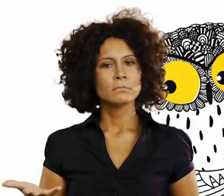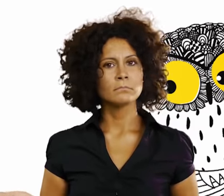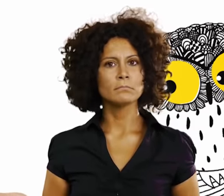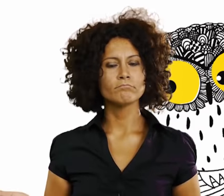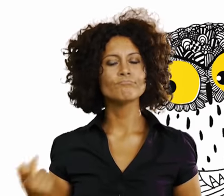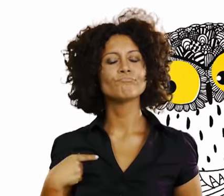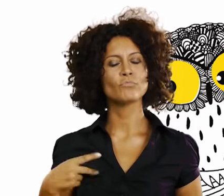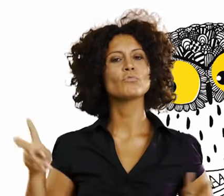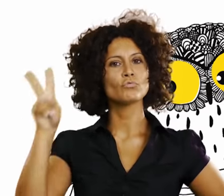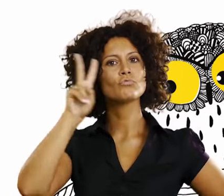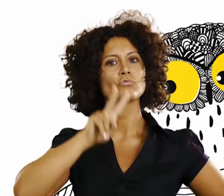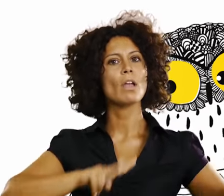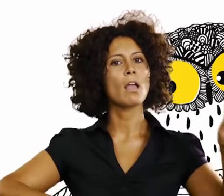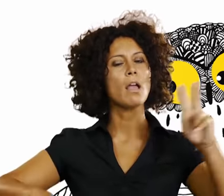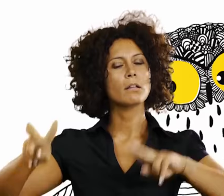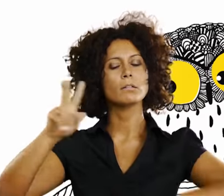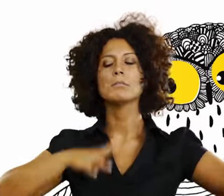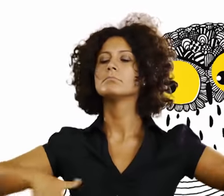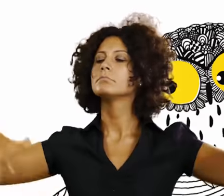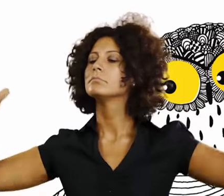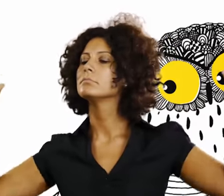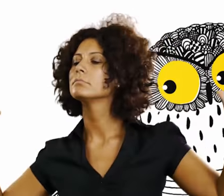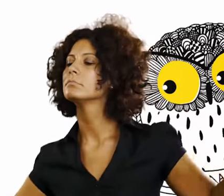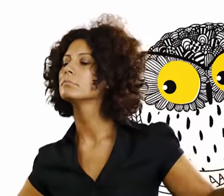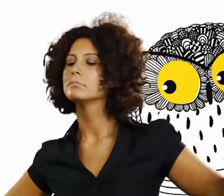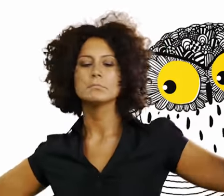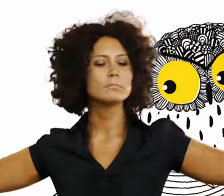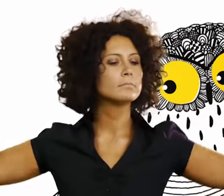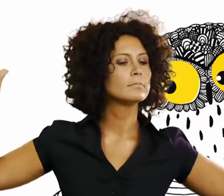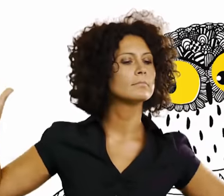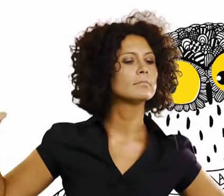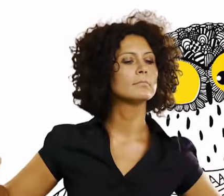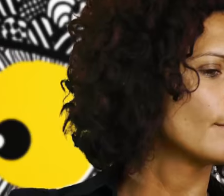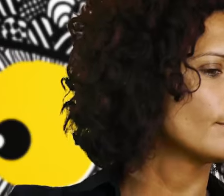dove, rispose Civetta. Volerò a cercarla.